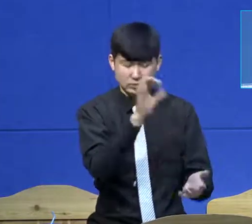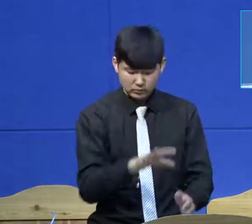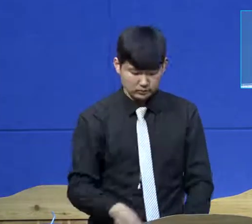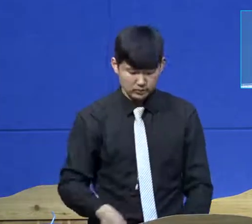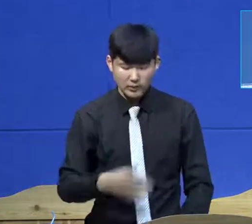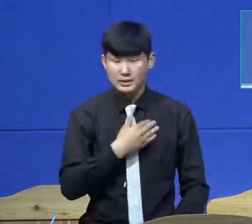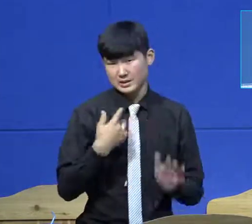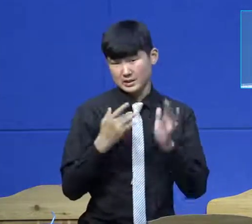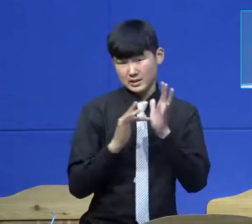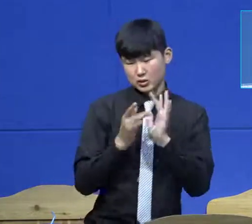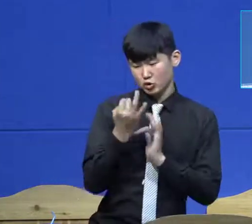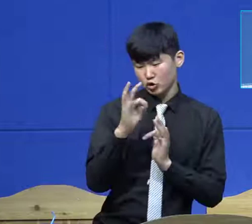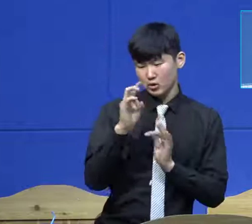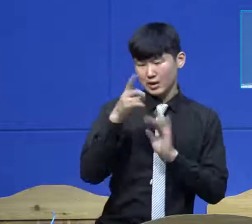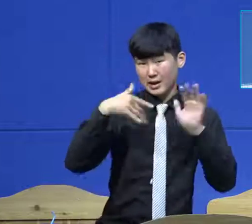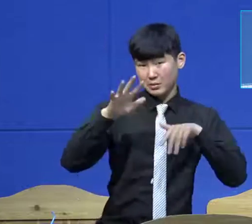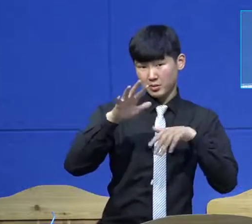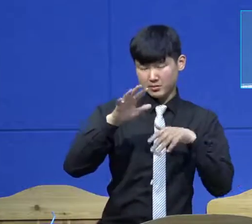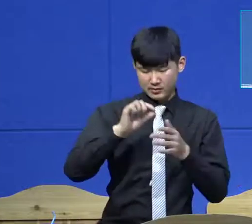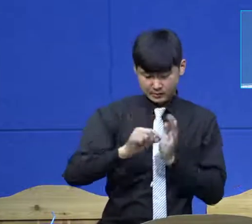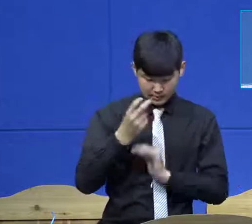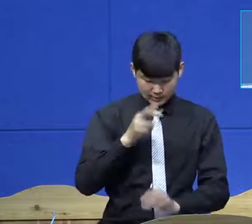Эзэн Есүс Иохан 15 дугаар бүлгээс харуул.